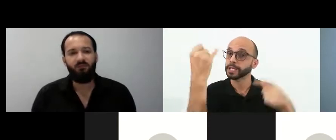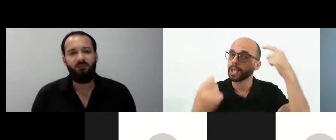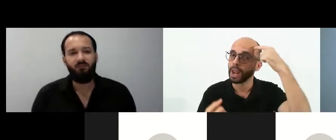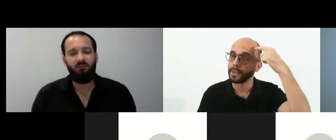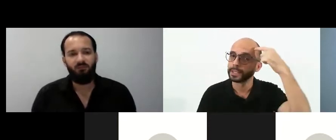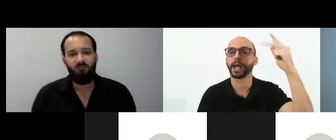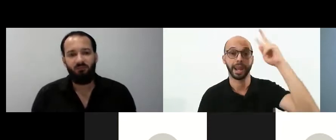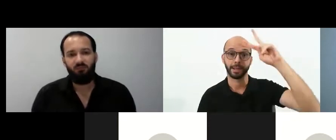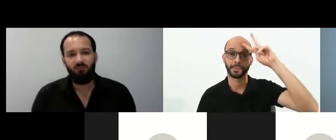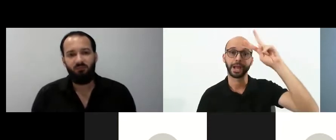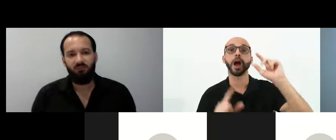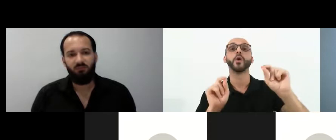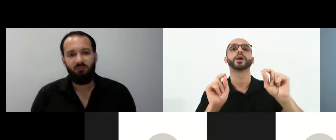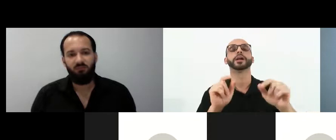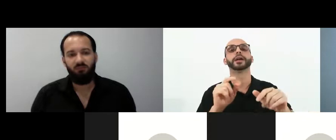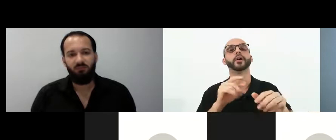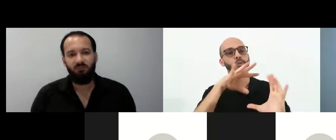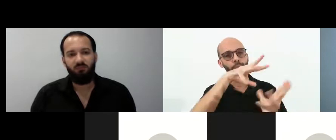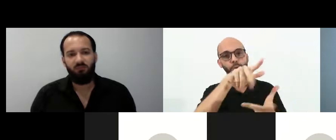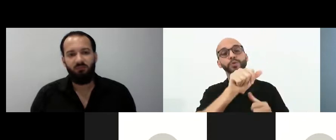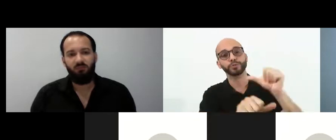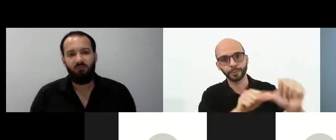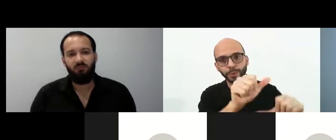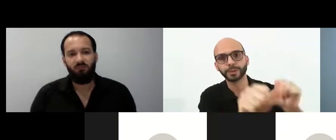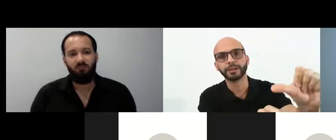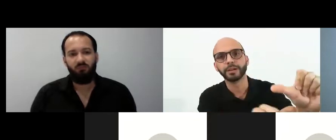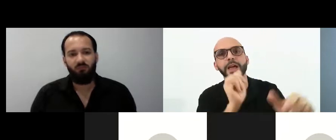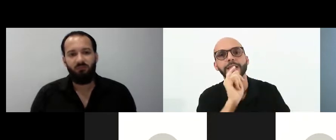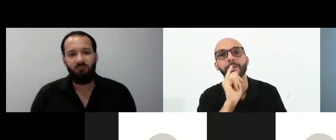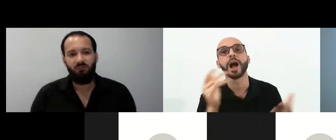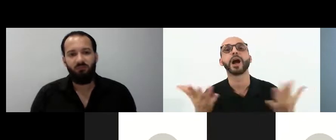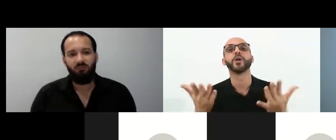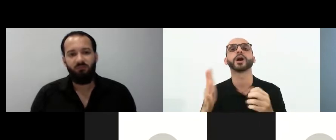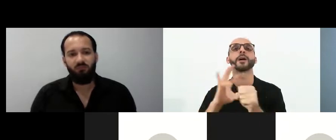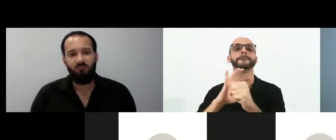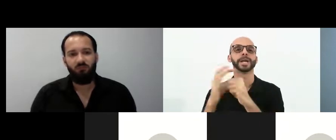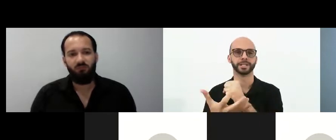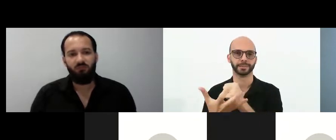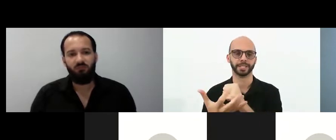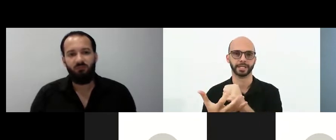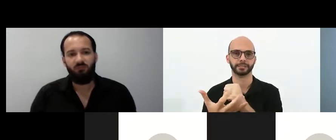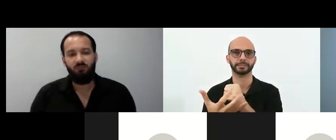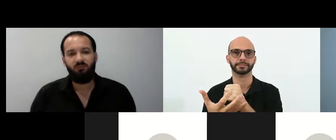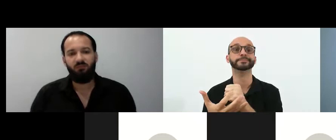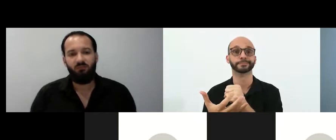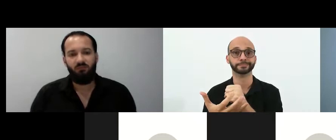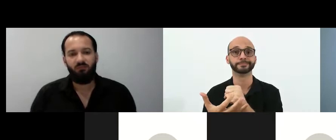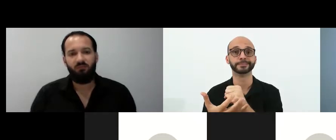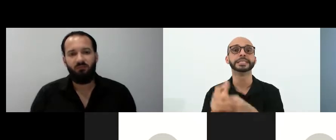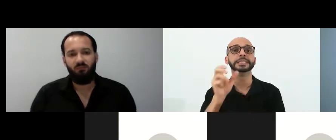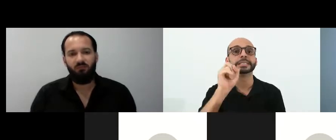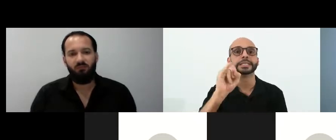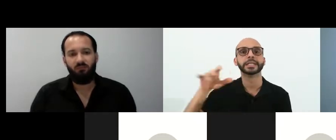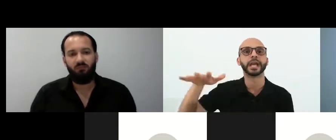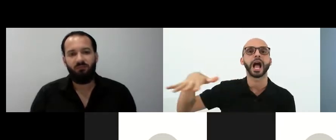nós precisamos o que pensar, lembrar que o mundo hoje está cada vez mudando. Hoje, devido à questão